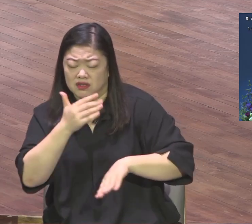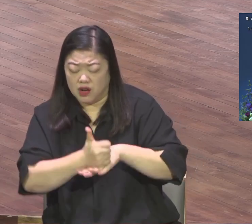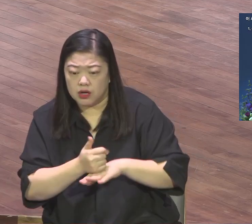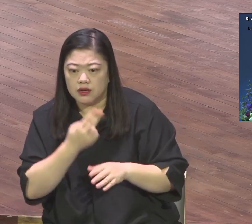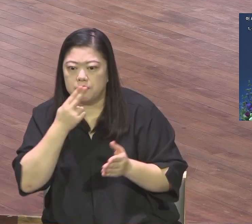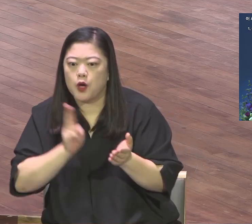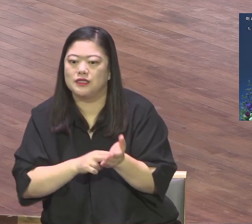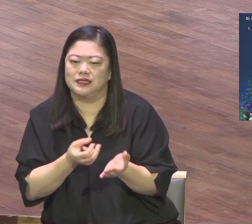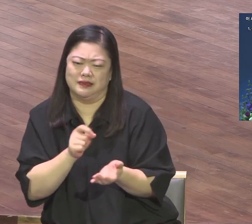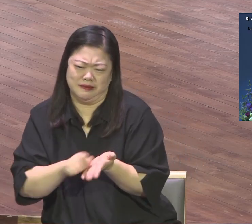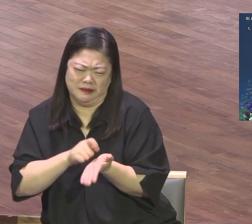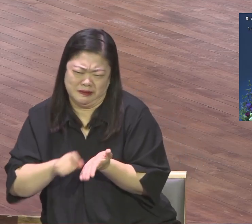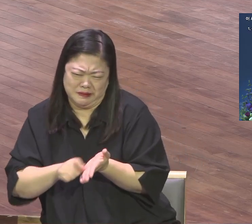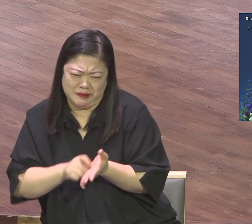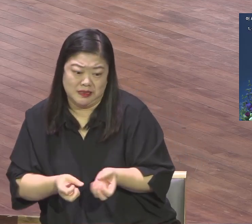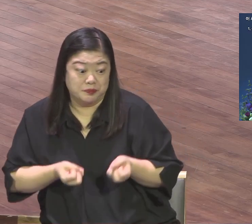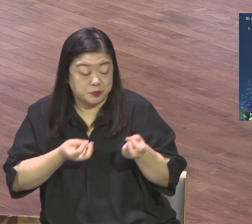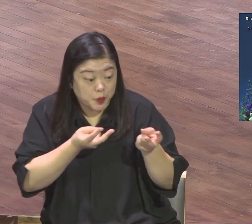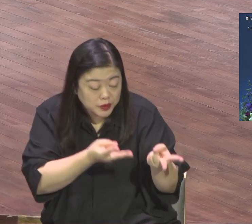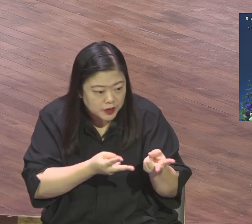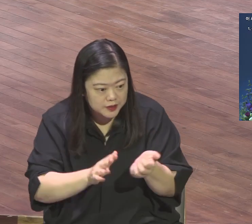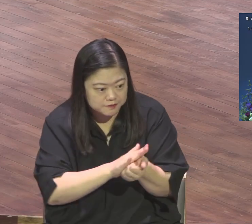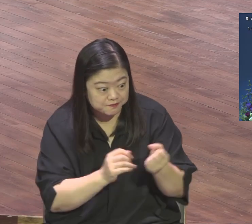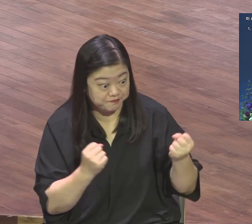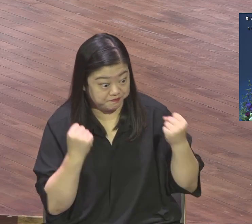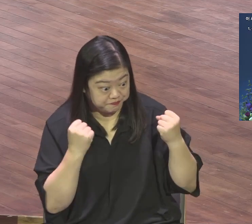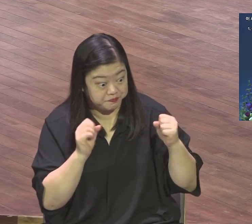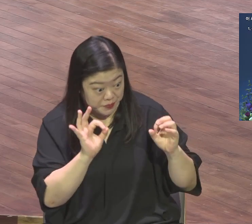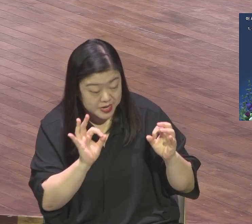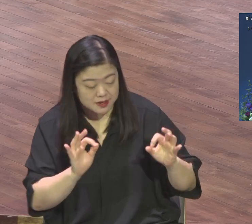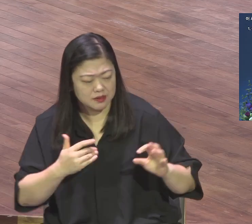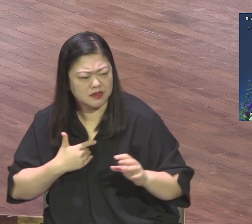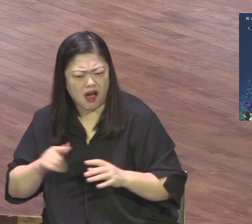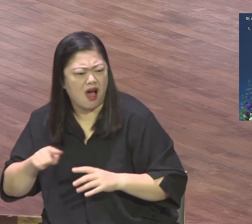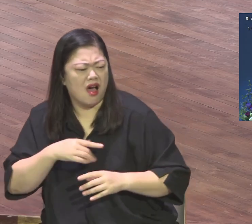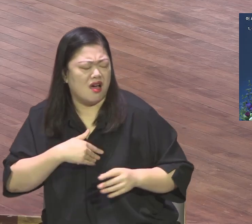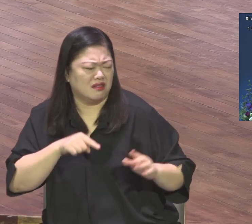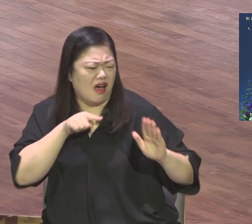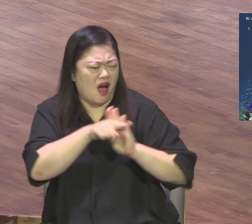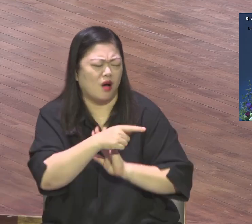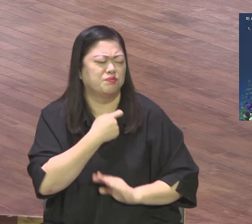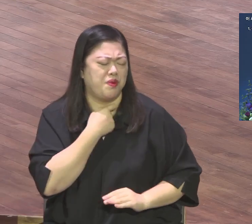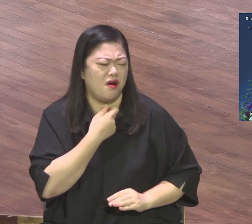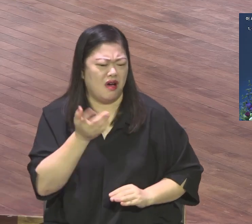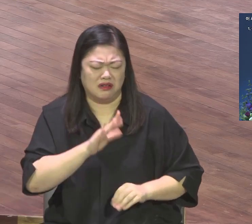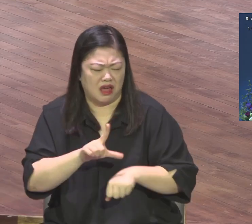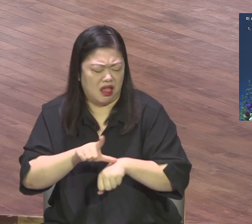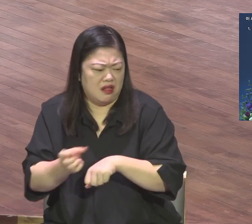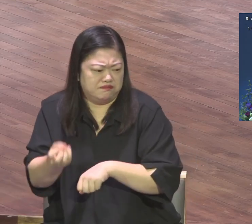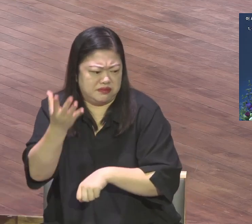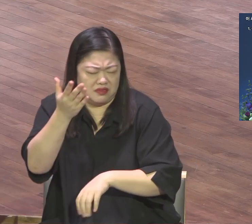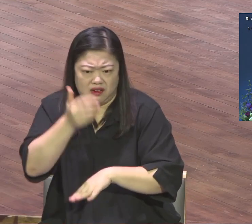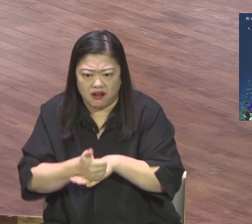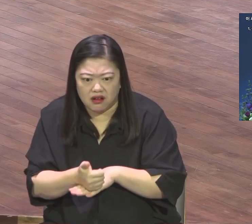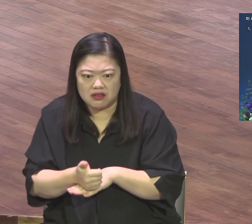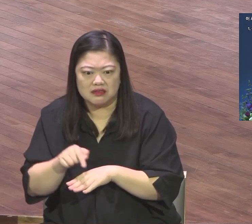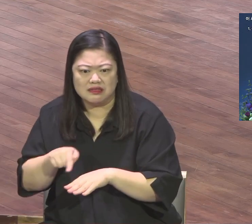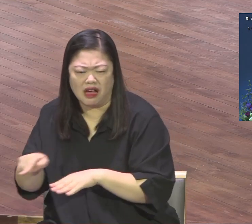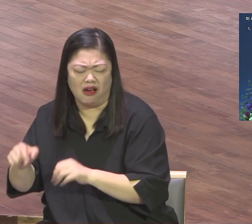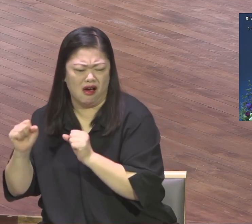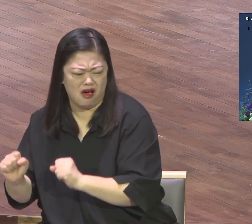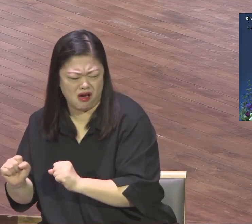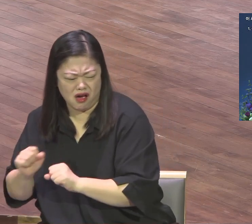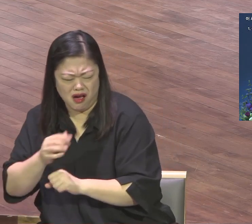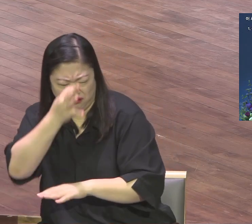예수가 그리스도 되심을 증거하는 사역을 할 수 있도록 계속 힘을 주었어요. 우리가 스타트만 운동을